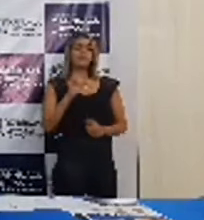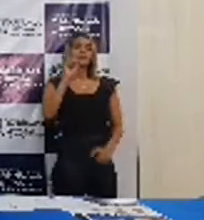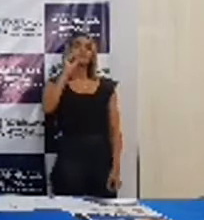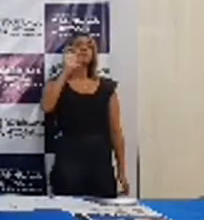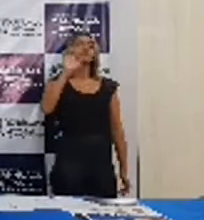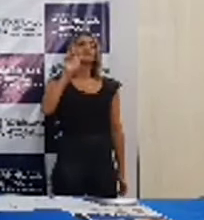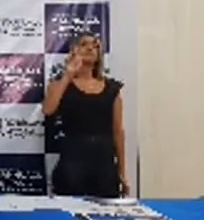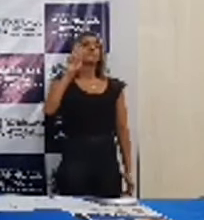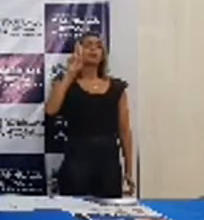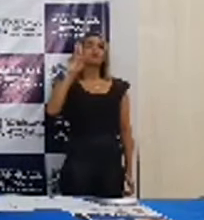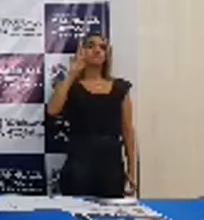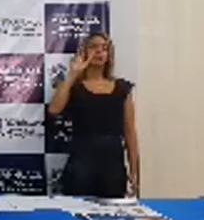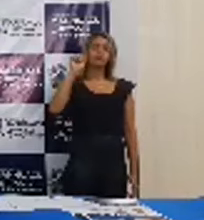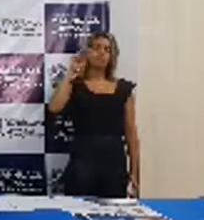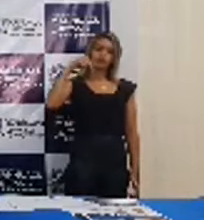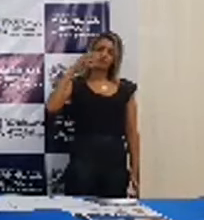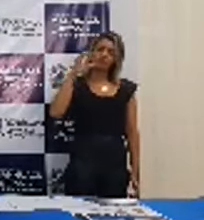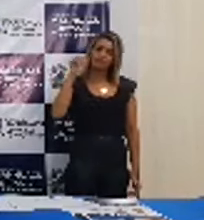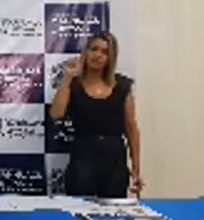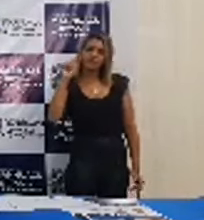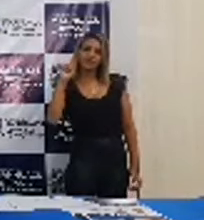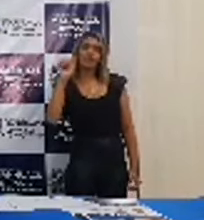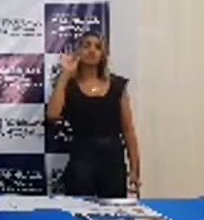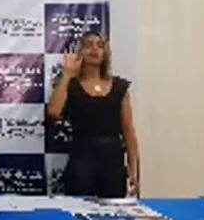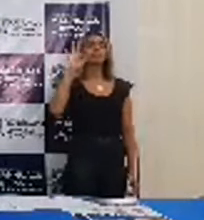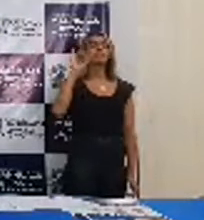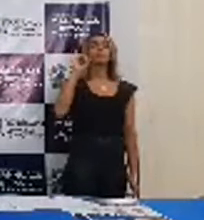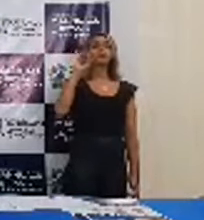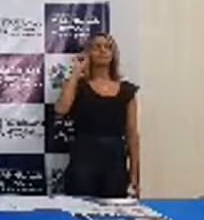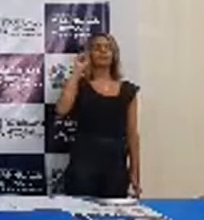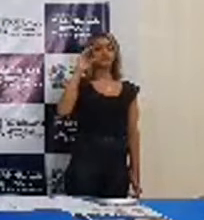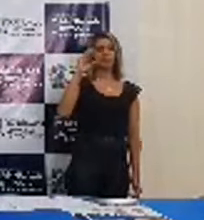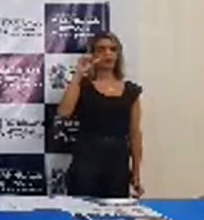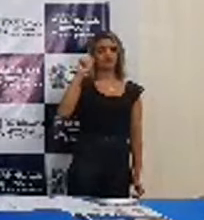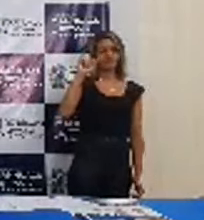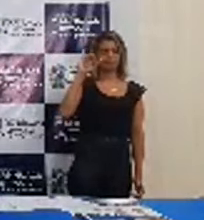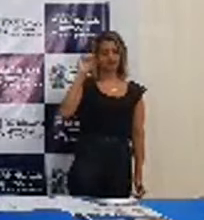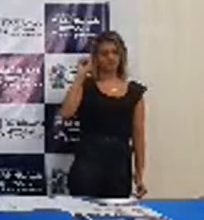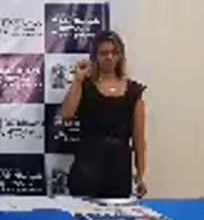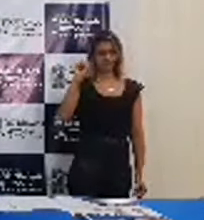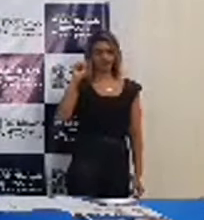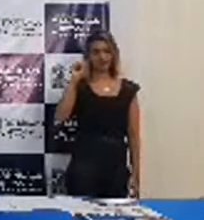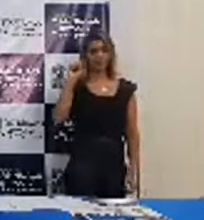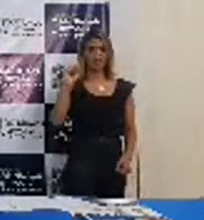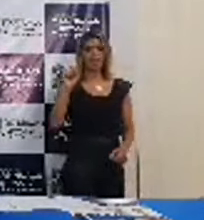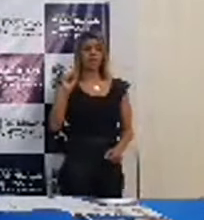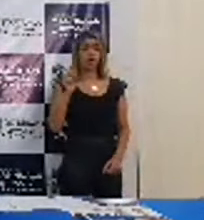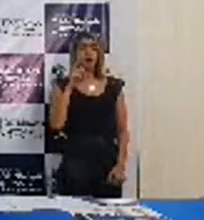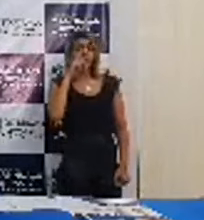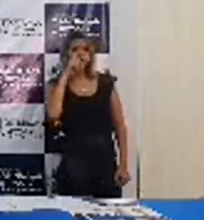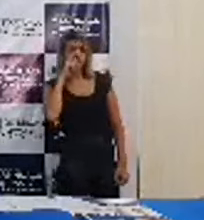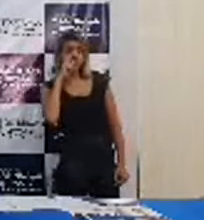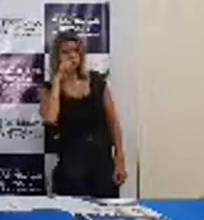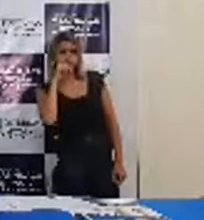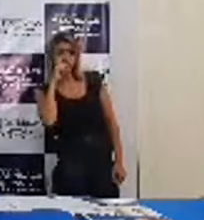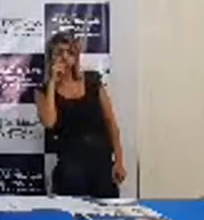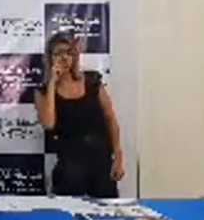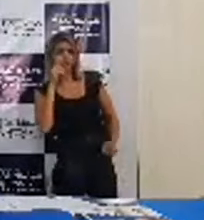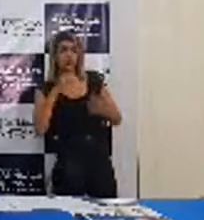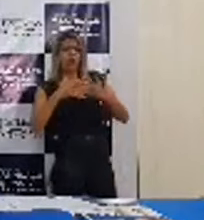Se você não for acompanhado de atuação com polícia, a gente não consegue ir. É perigoso abordar,